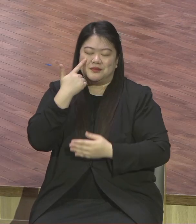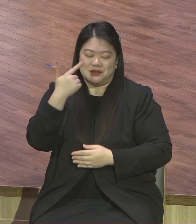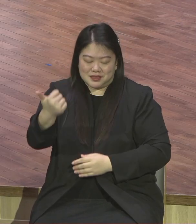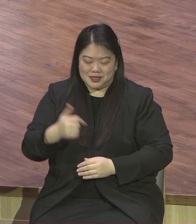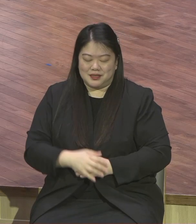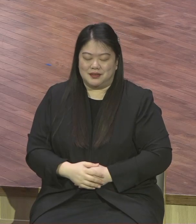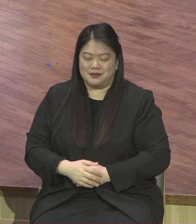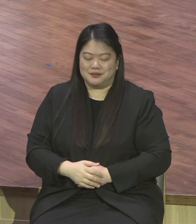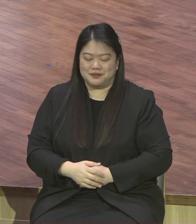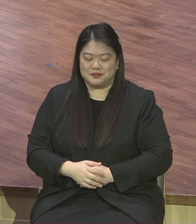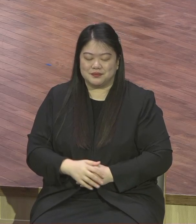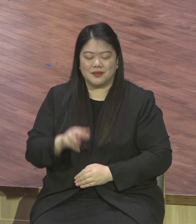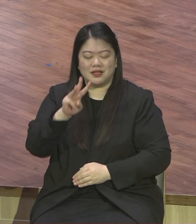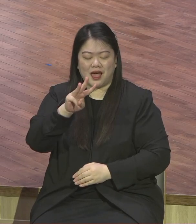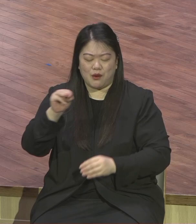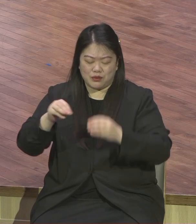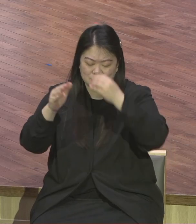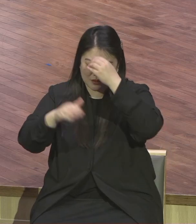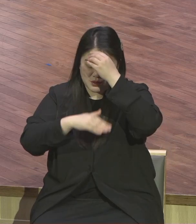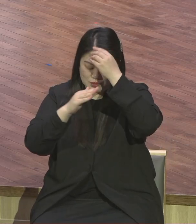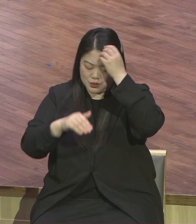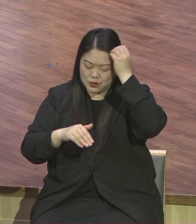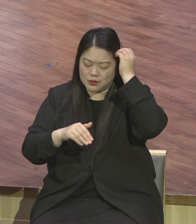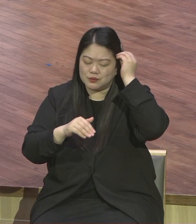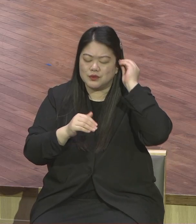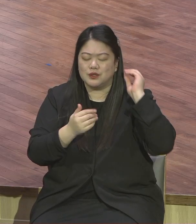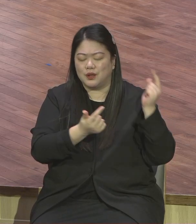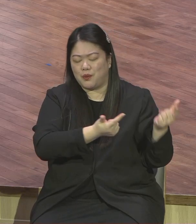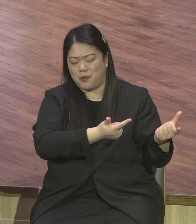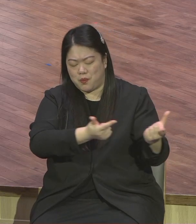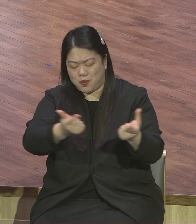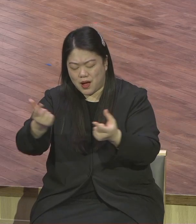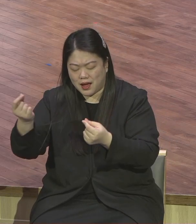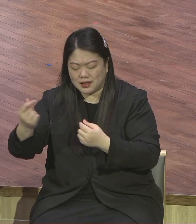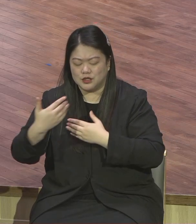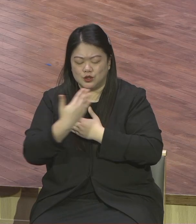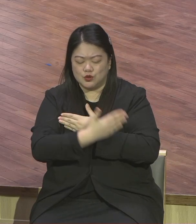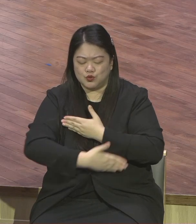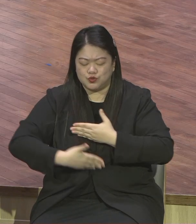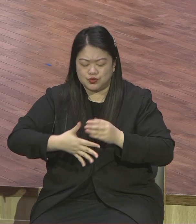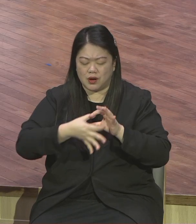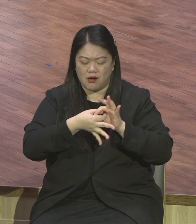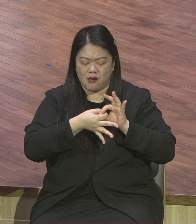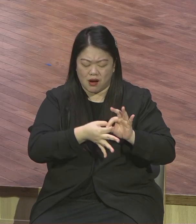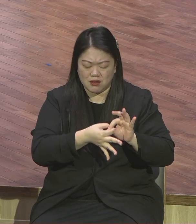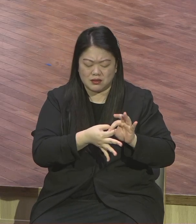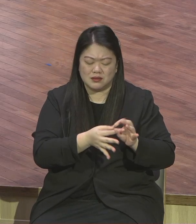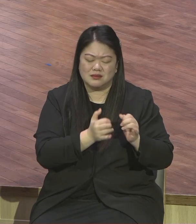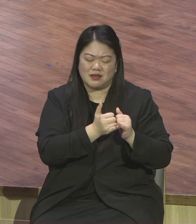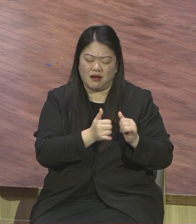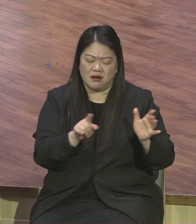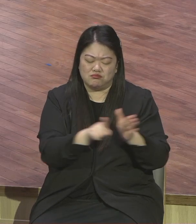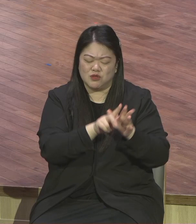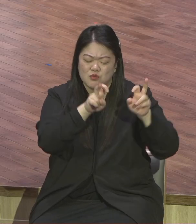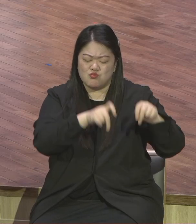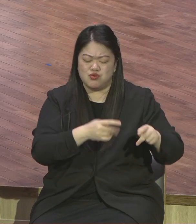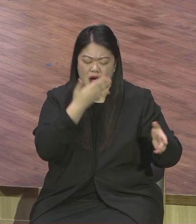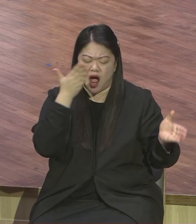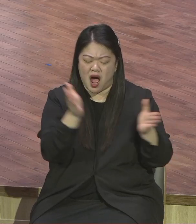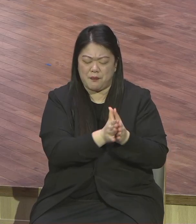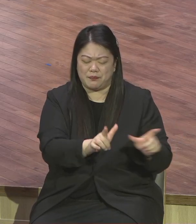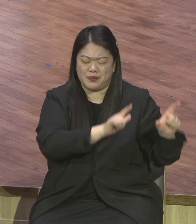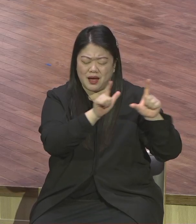영계 모든 성도들 이 땅에 살면서 육의 사람으로 불신자처럼 사는 그리스도인이